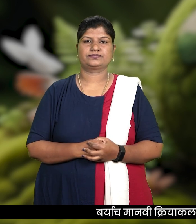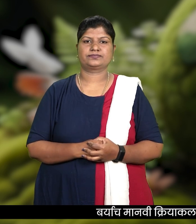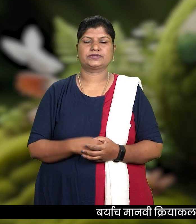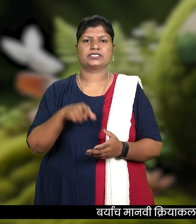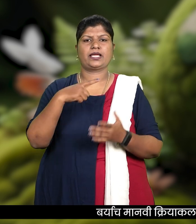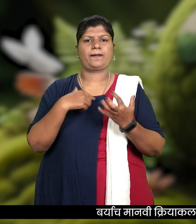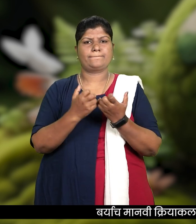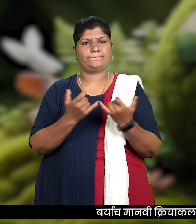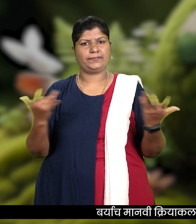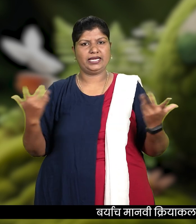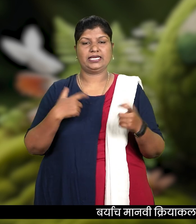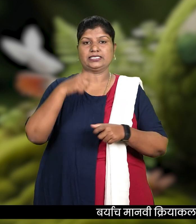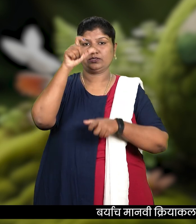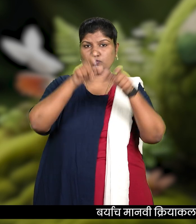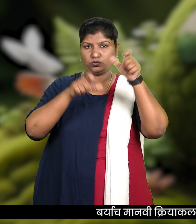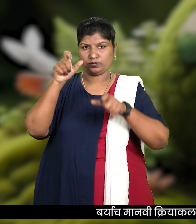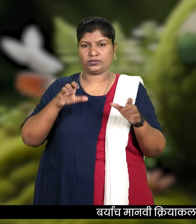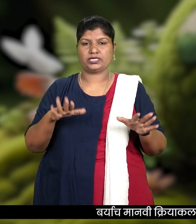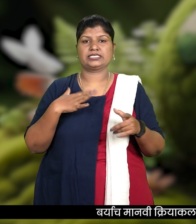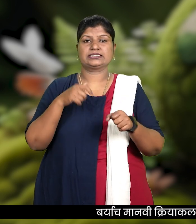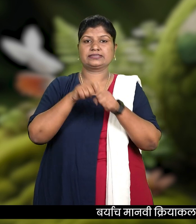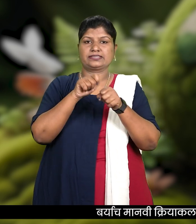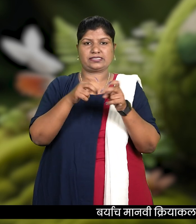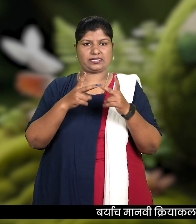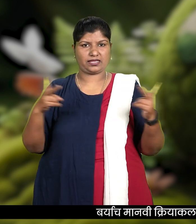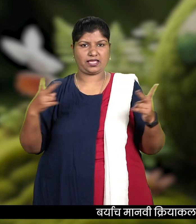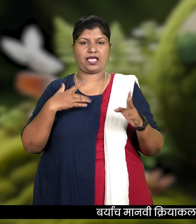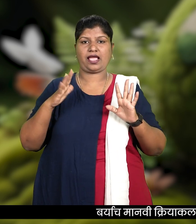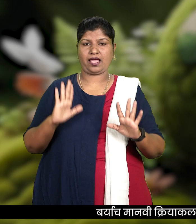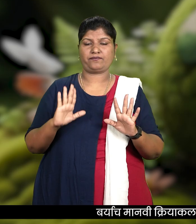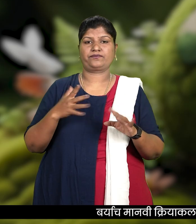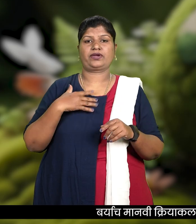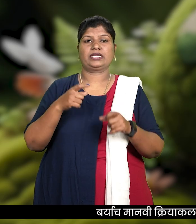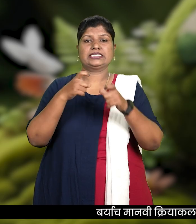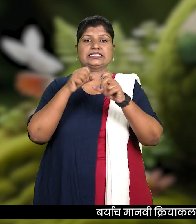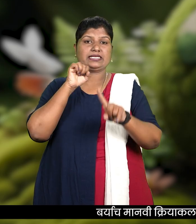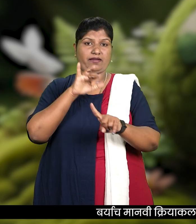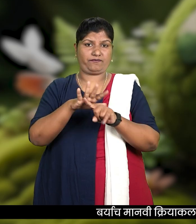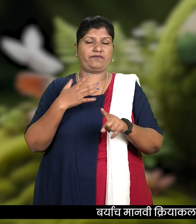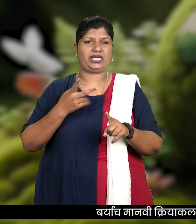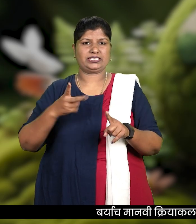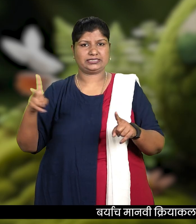बऱ्याच मानवी क्रियाकलापांचे परिसंस्थेच्या कार्यावर दुष्परिणाम होतात आणि ते कमी होतात.